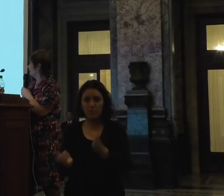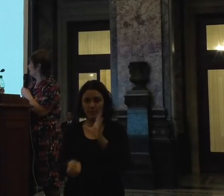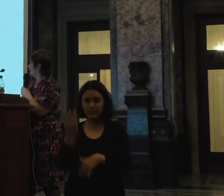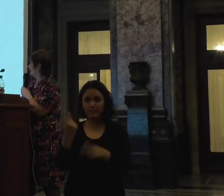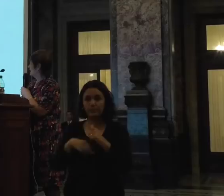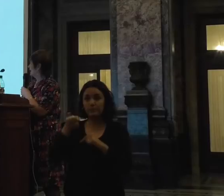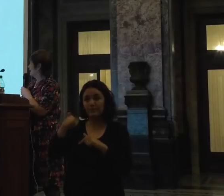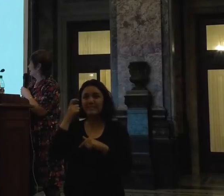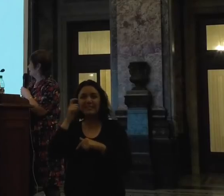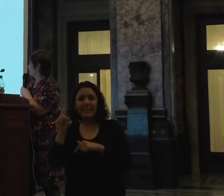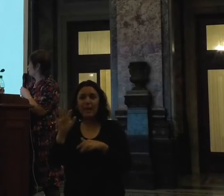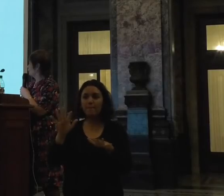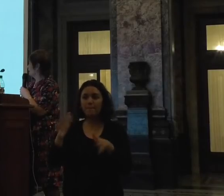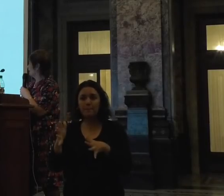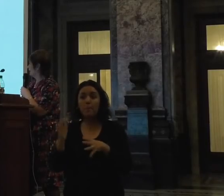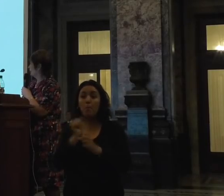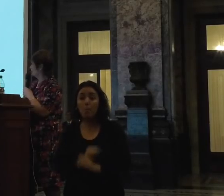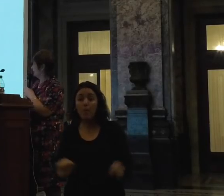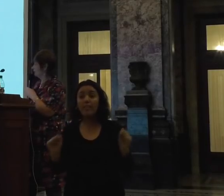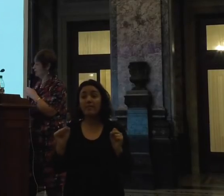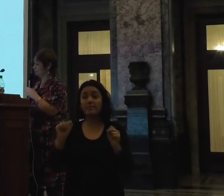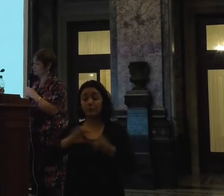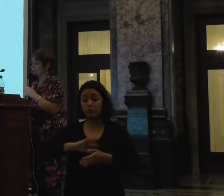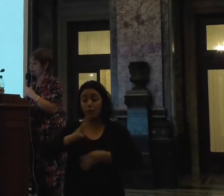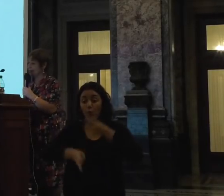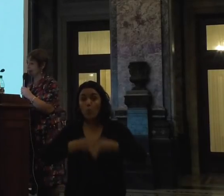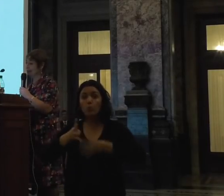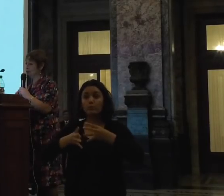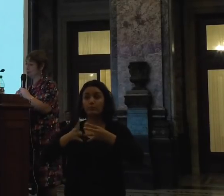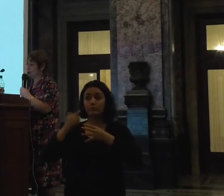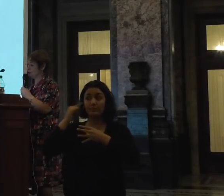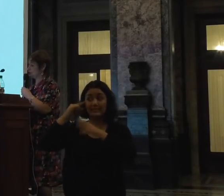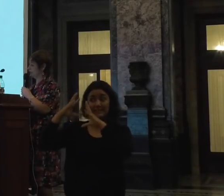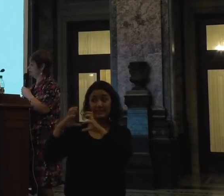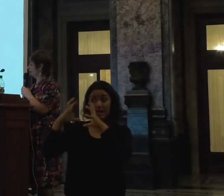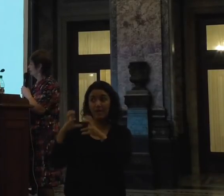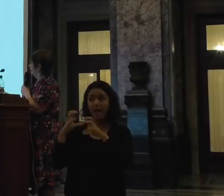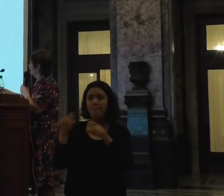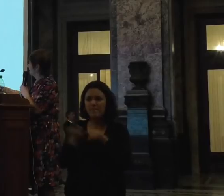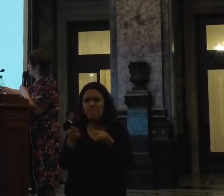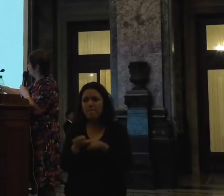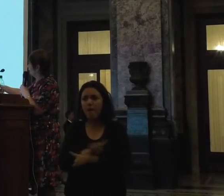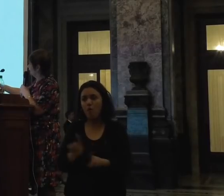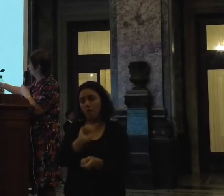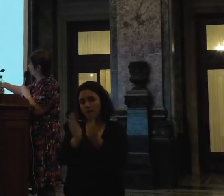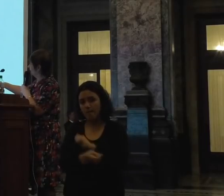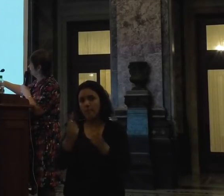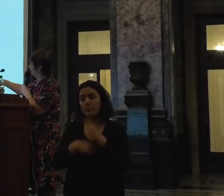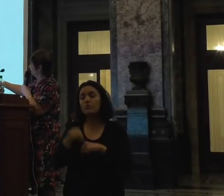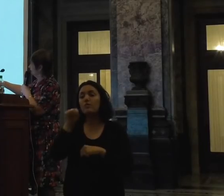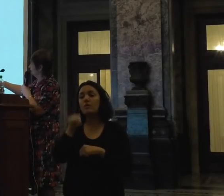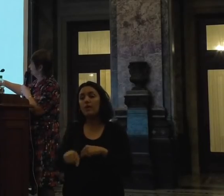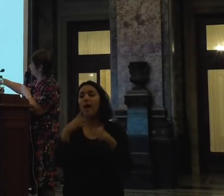probablemente la función cerebral no va a ser igual. Y aquí lo que podemos ver, estamos viendo